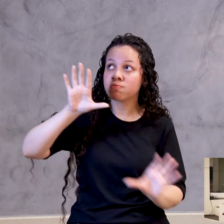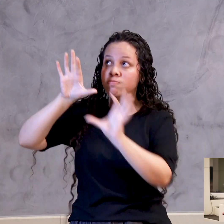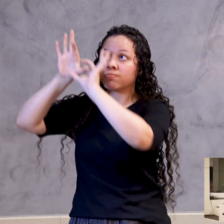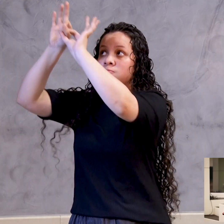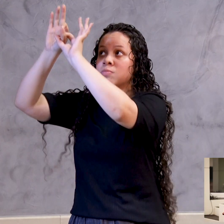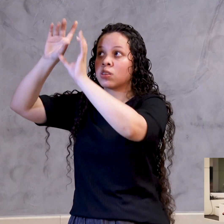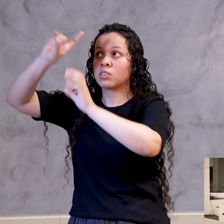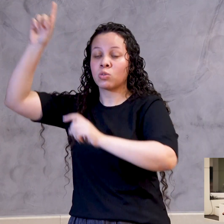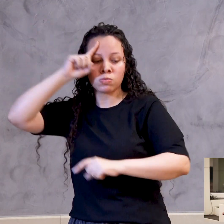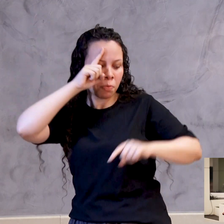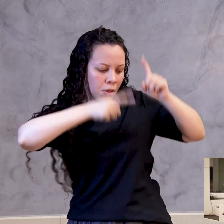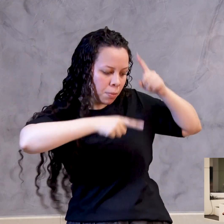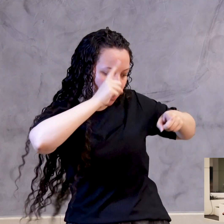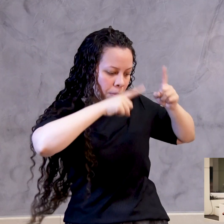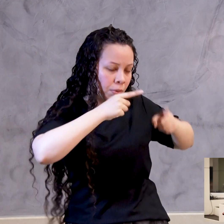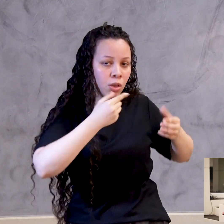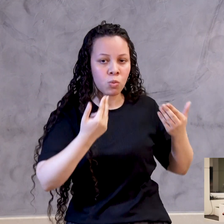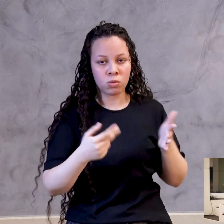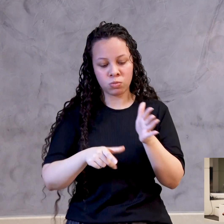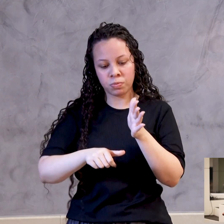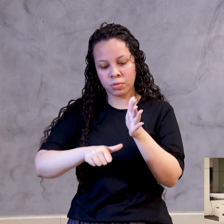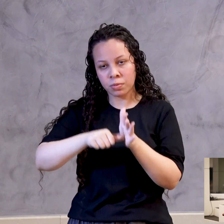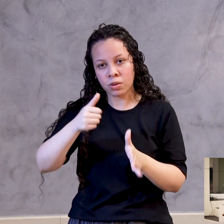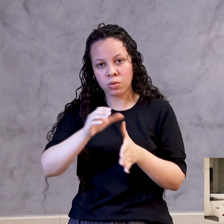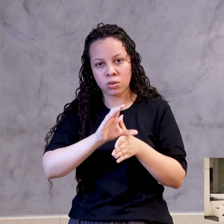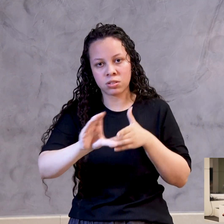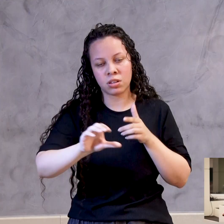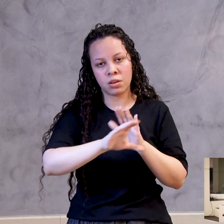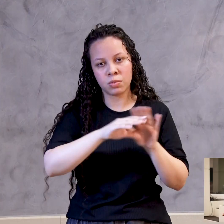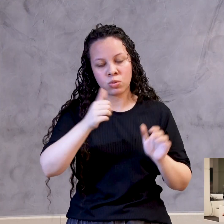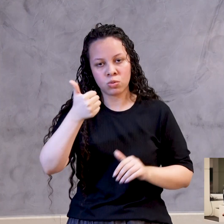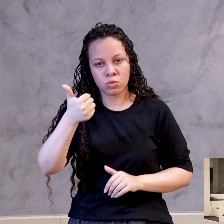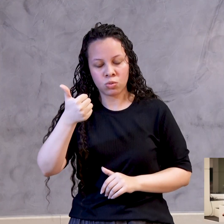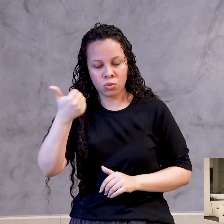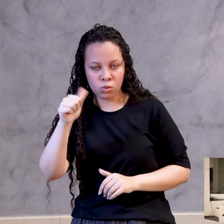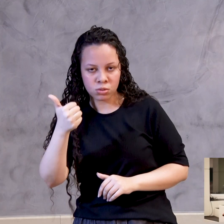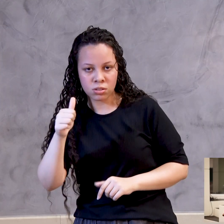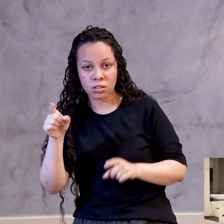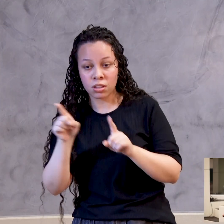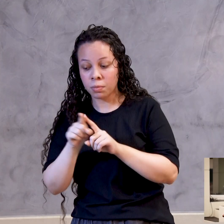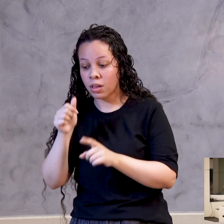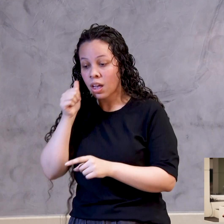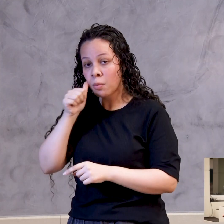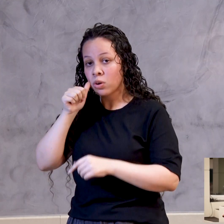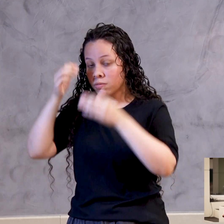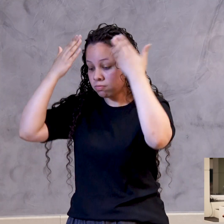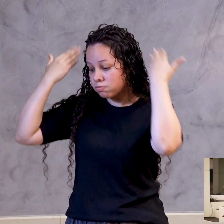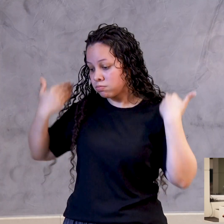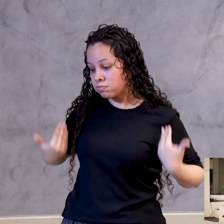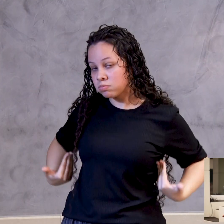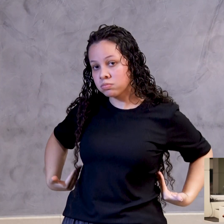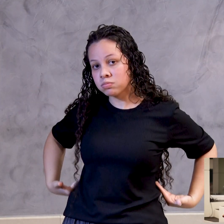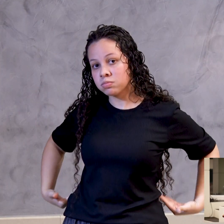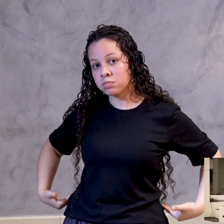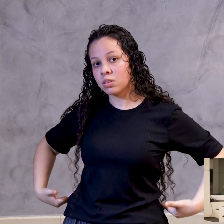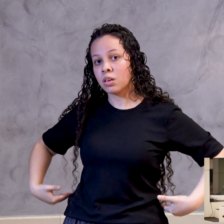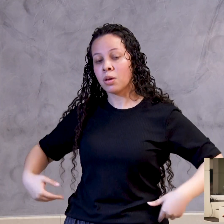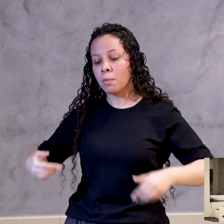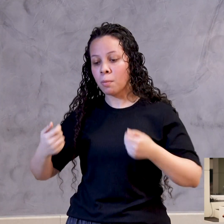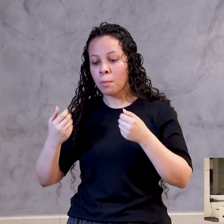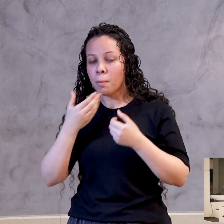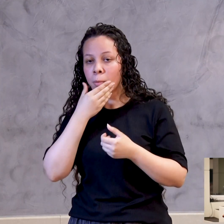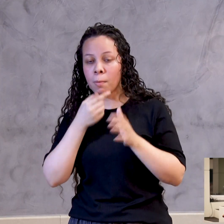em Coríntios capítulo 11, e essa mulher tendo os seus cabelos como um sinal de poderio, estando debaixo